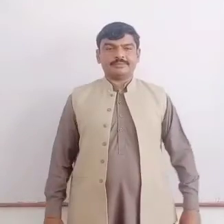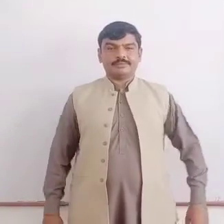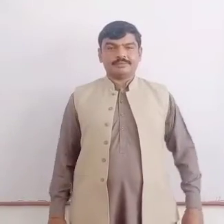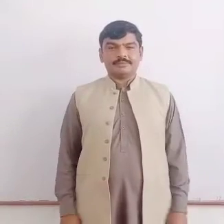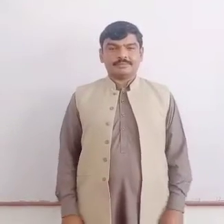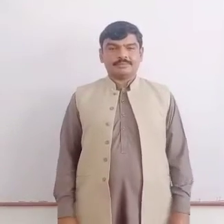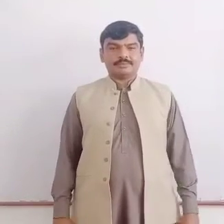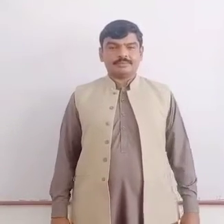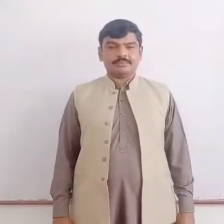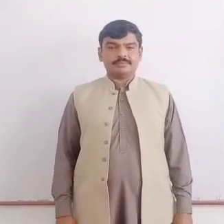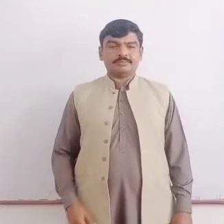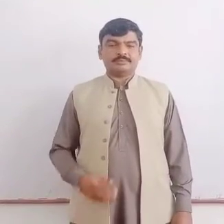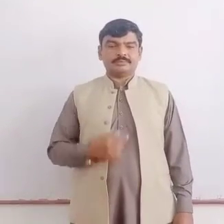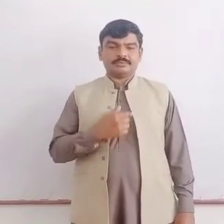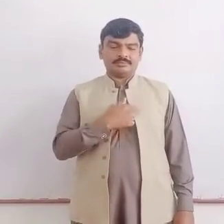दुख दर्द,